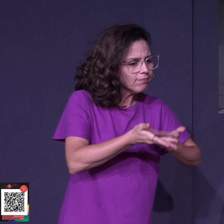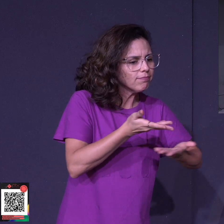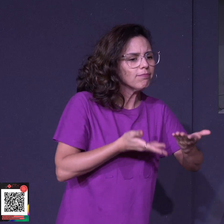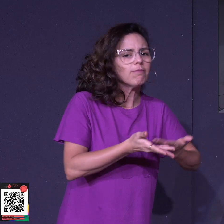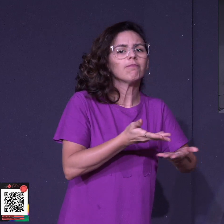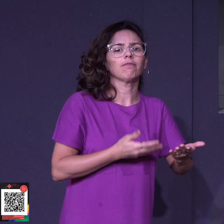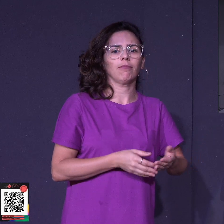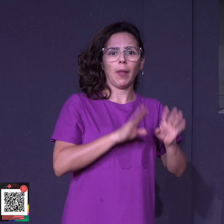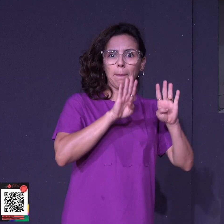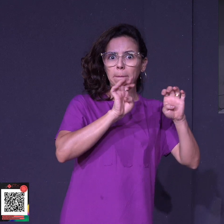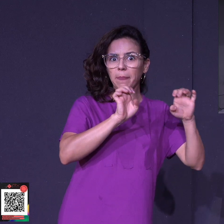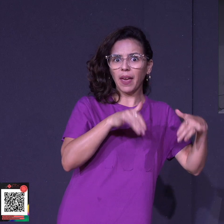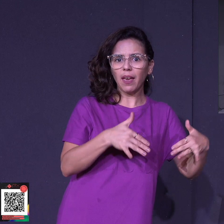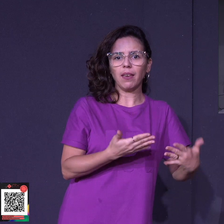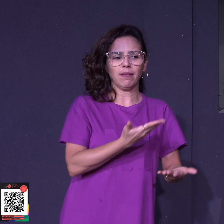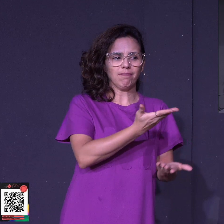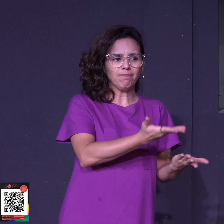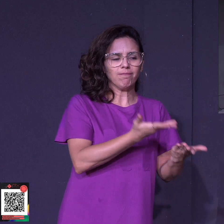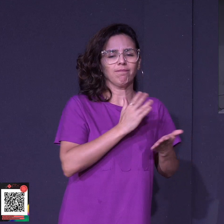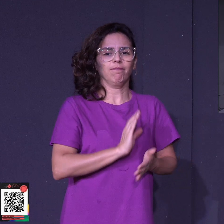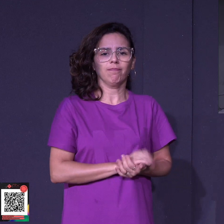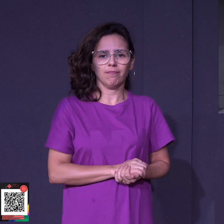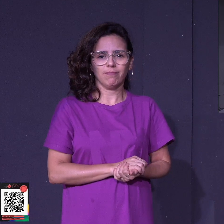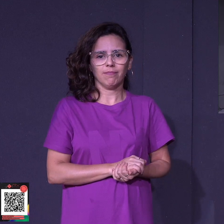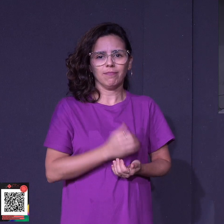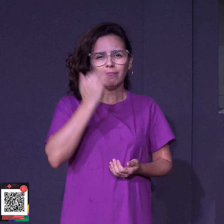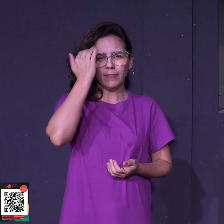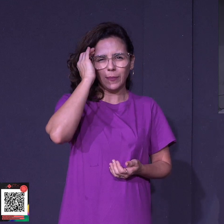Os ensinamentos de Jesus no Sermão da Montanha